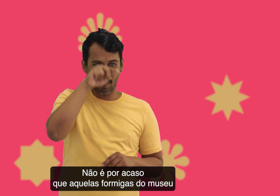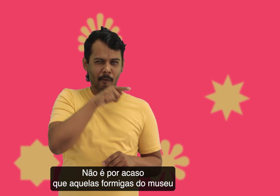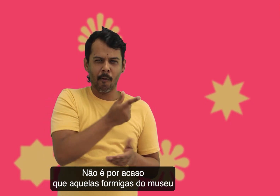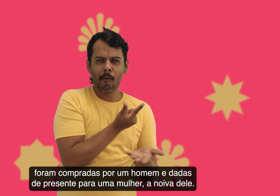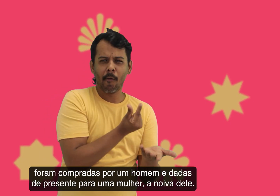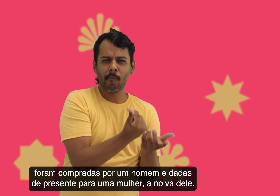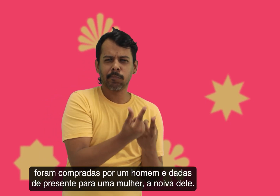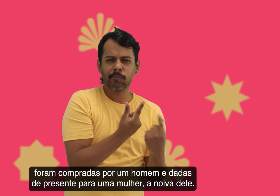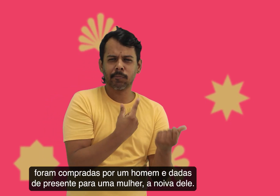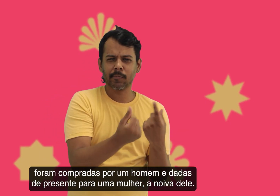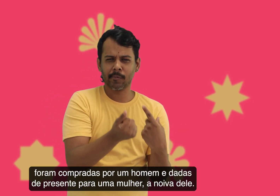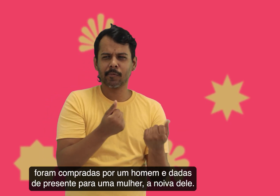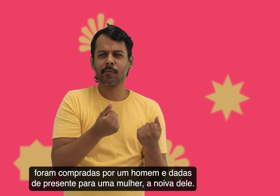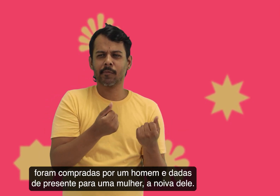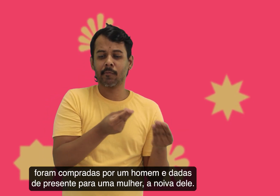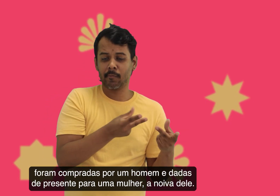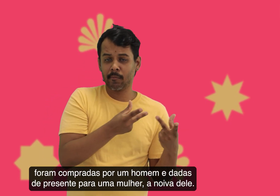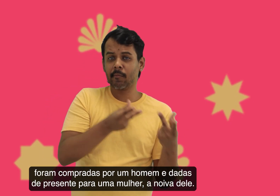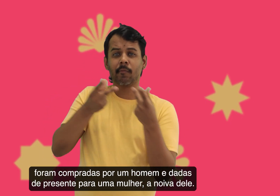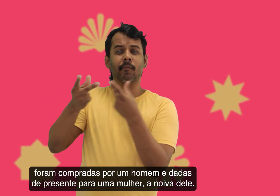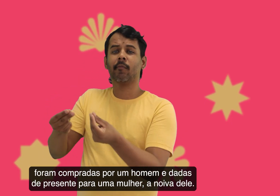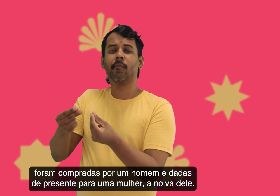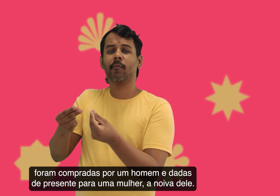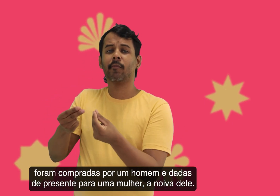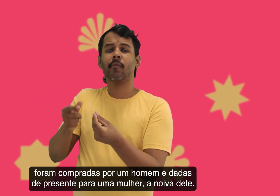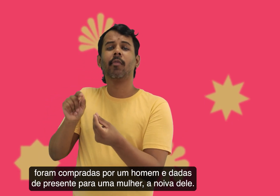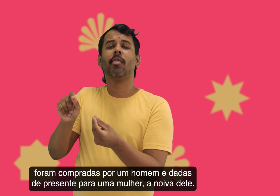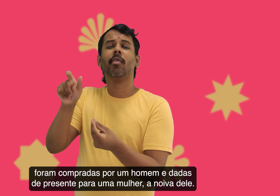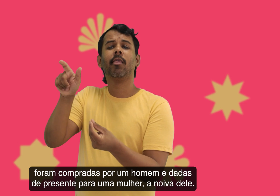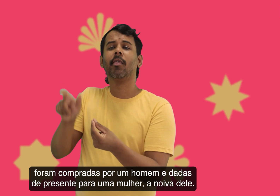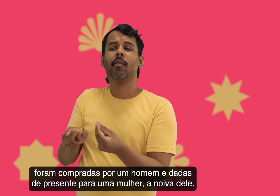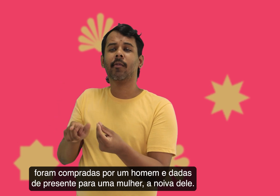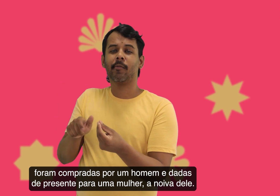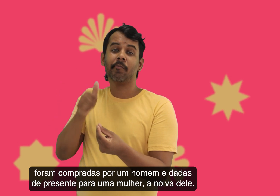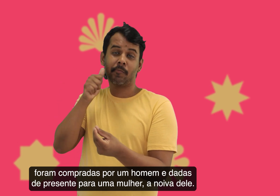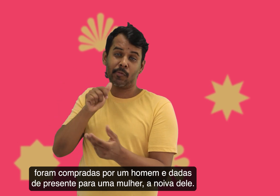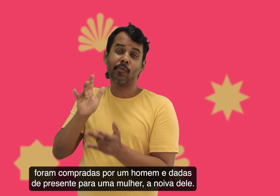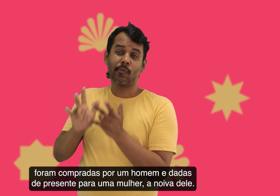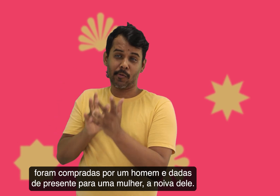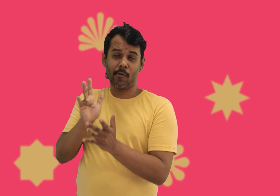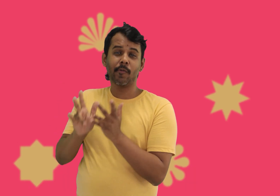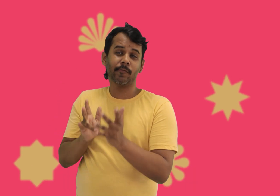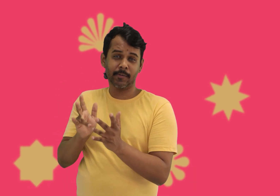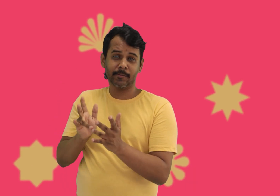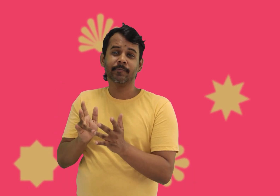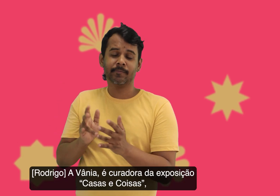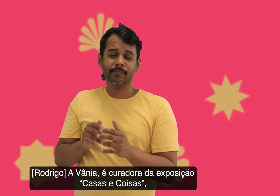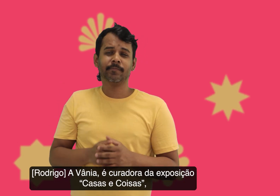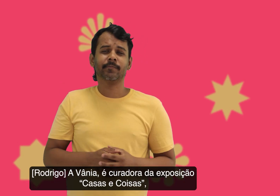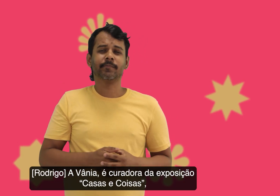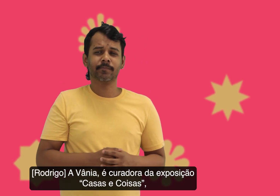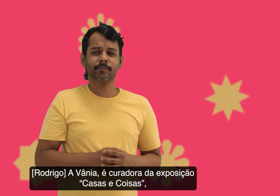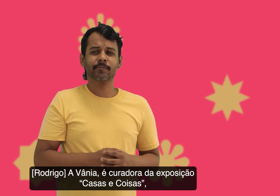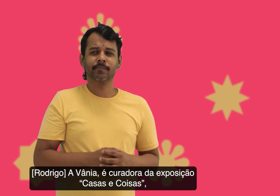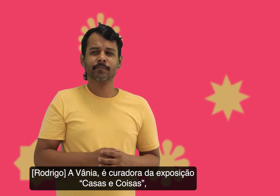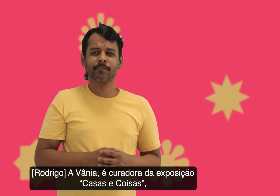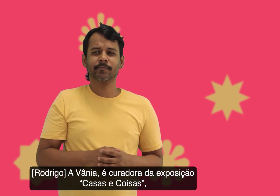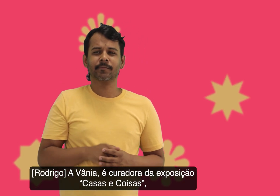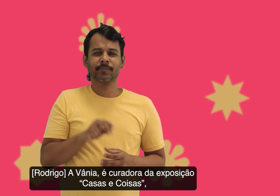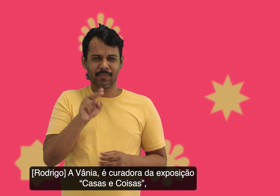do museu foram compradas por um homem e dadas de presente para uma mulher, né? A noiva dele. A Vânia é curadora da